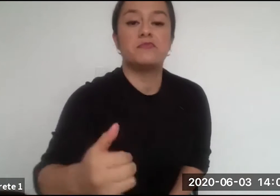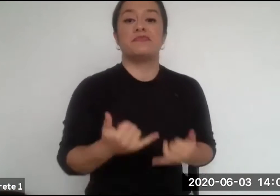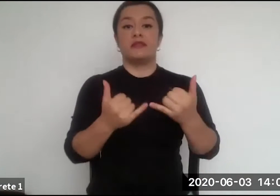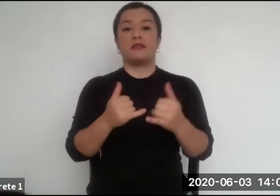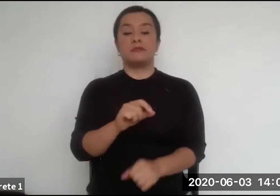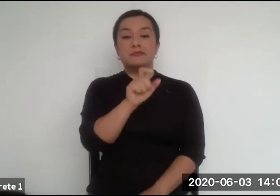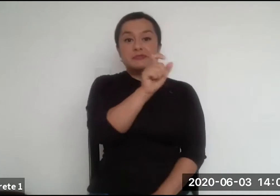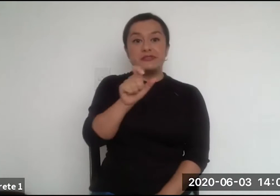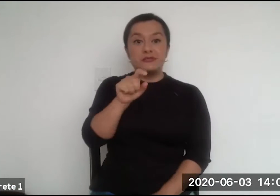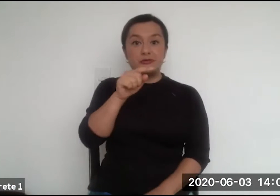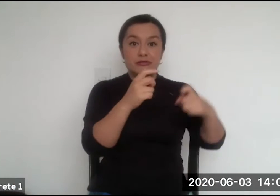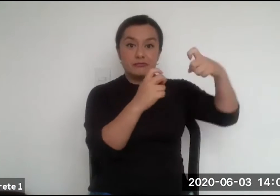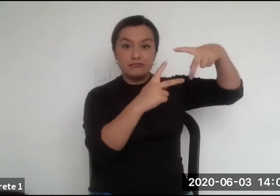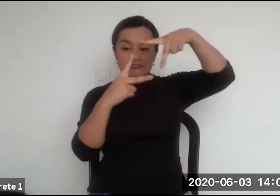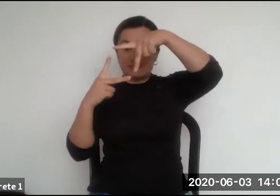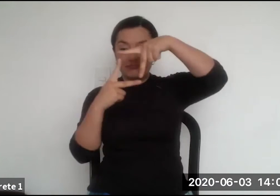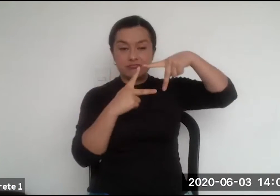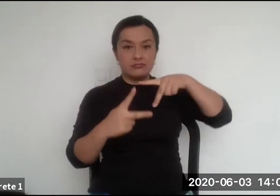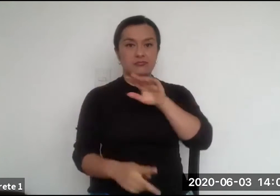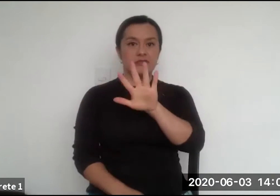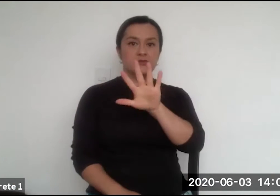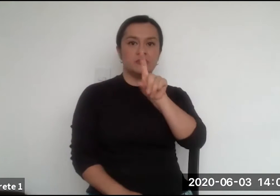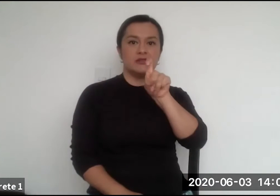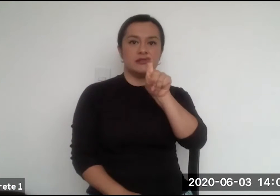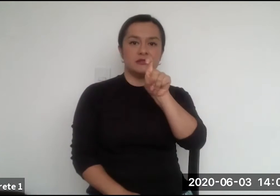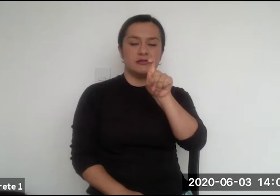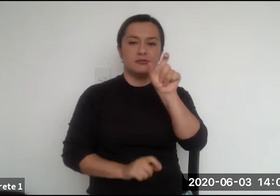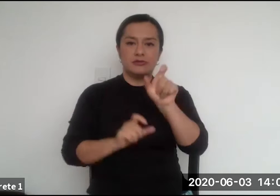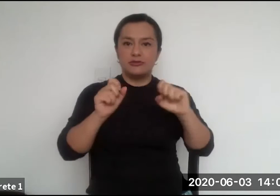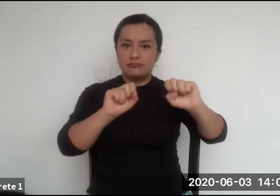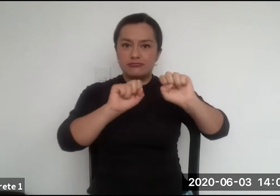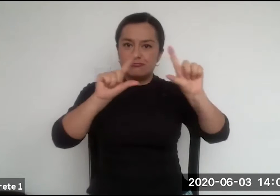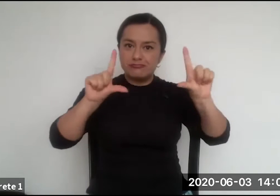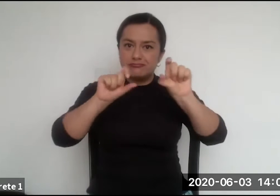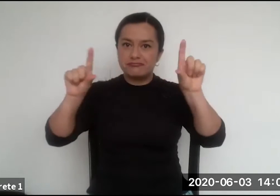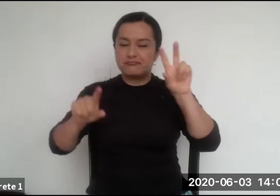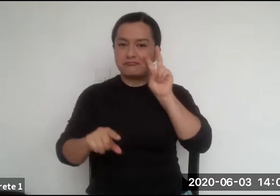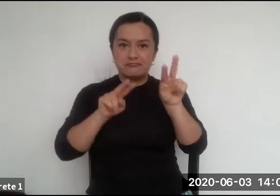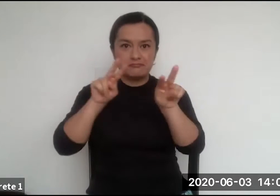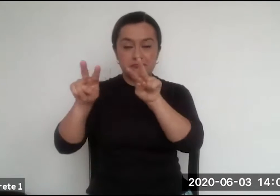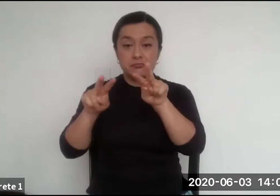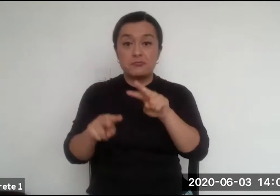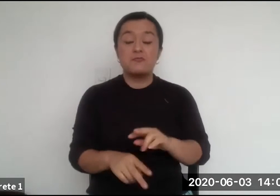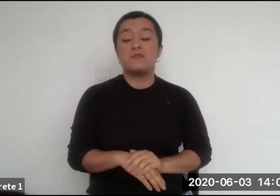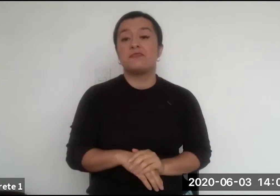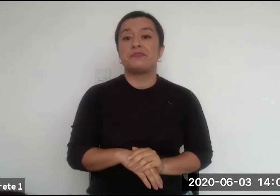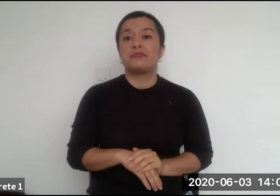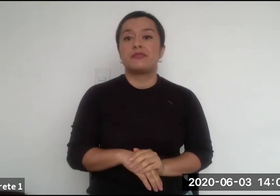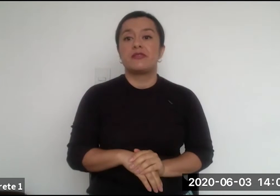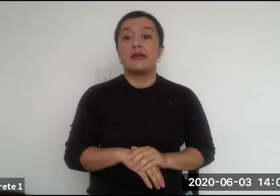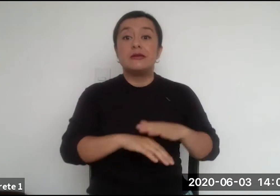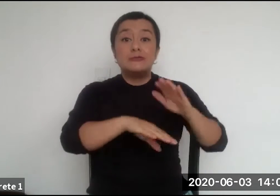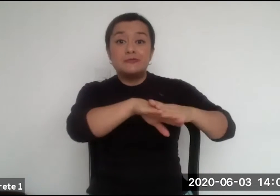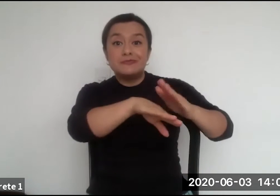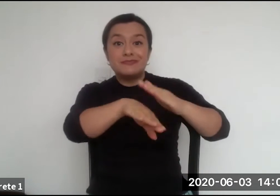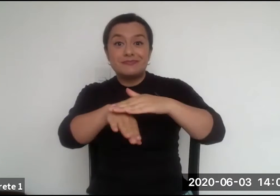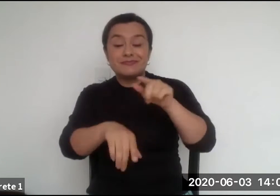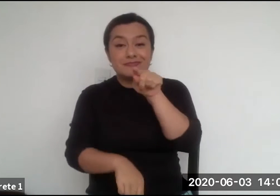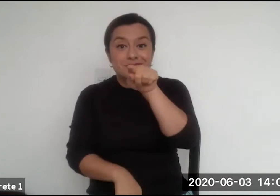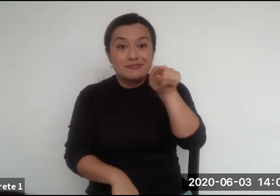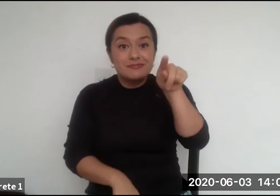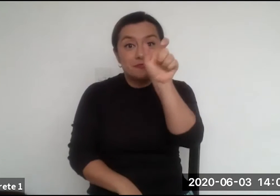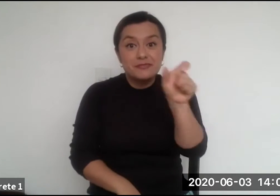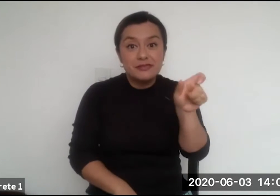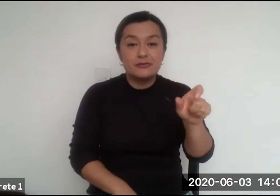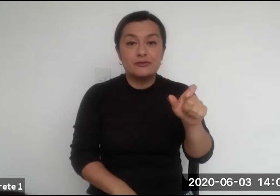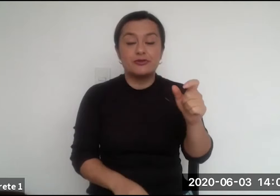56 participantes. Entonces, Bien. creo que está muy bien. A todos nuestros asistentes y